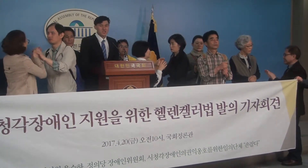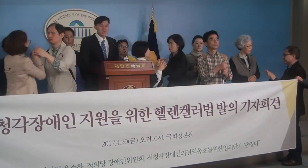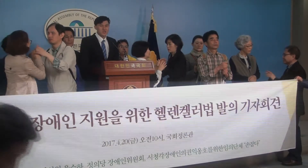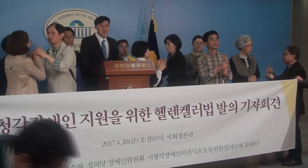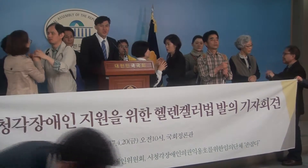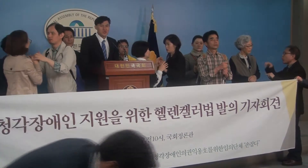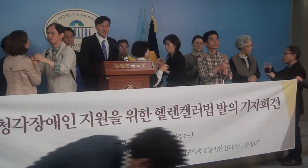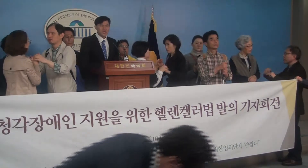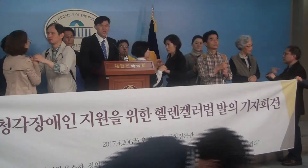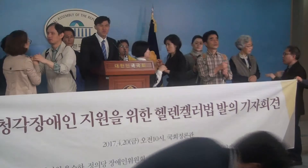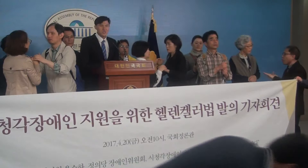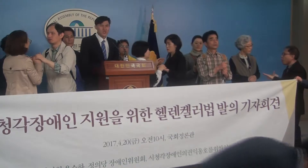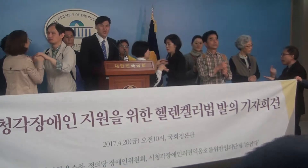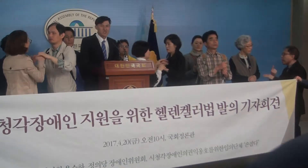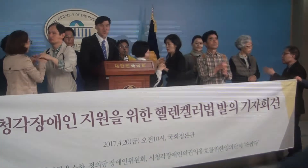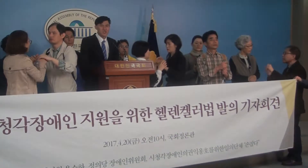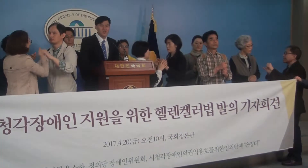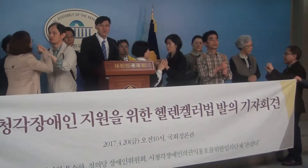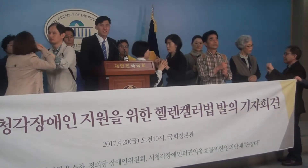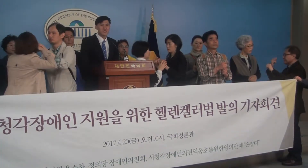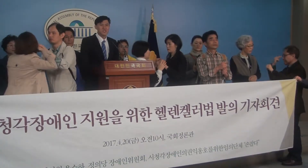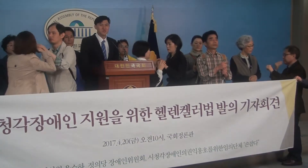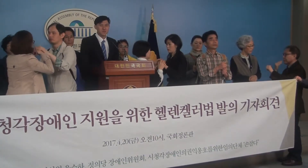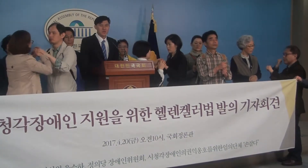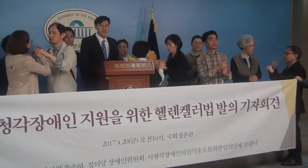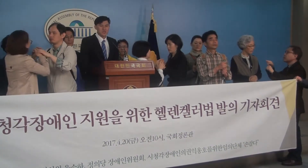자리에 저 외에 5분의 시청각장애인이 있습니다.